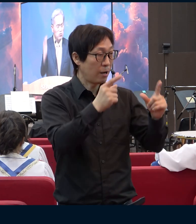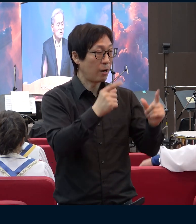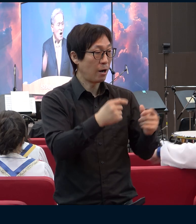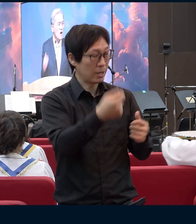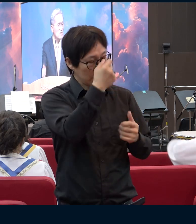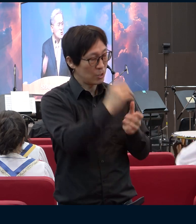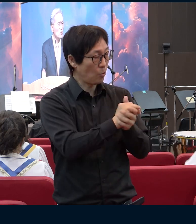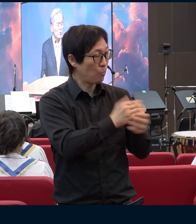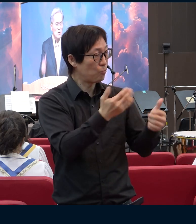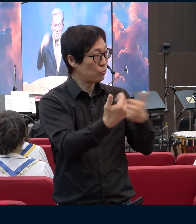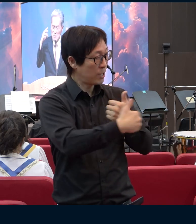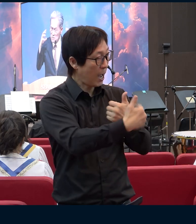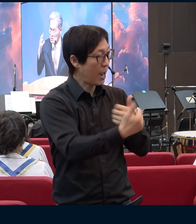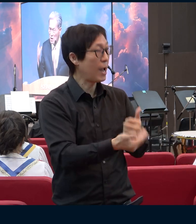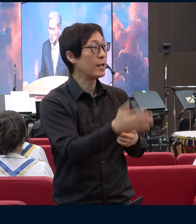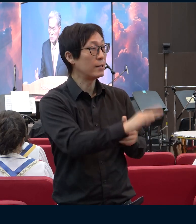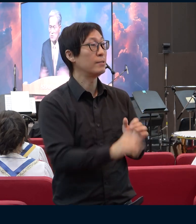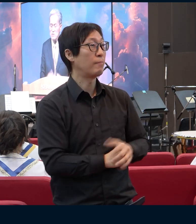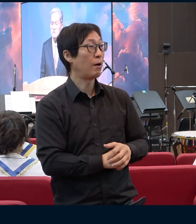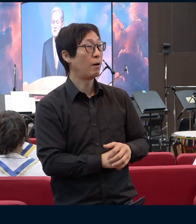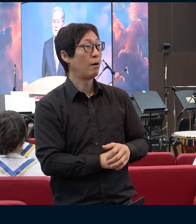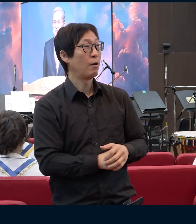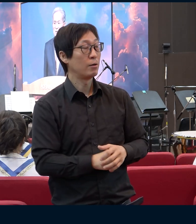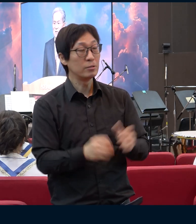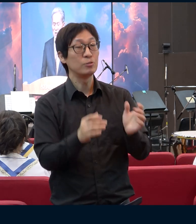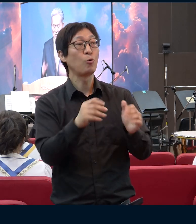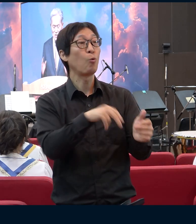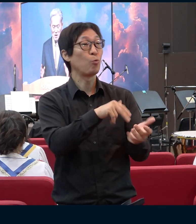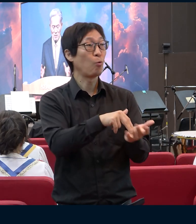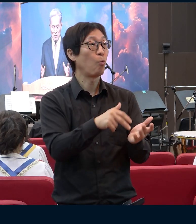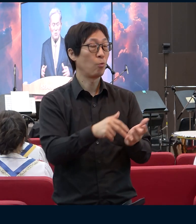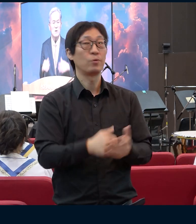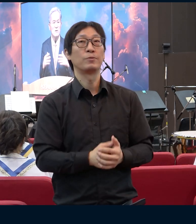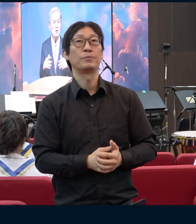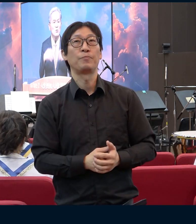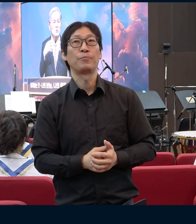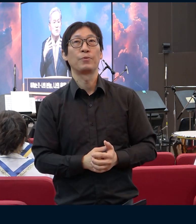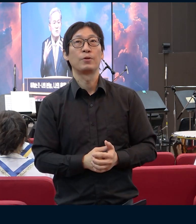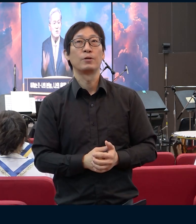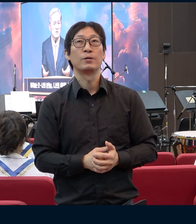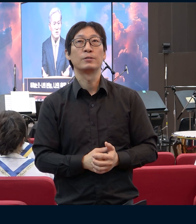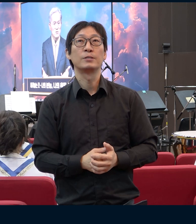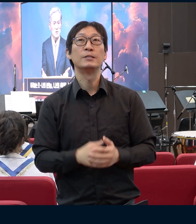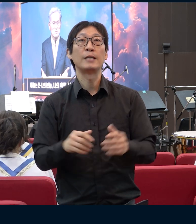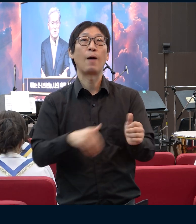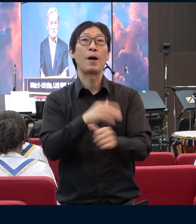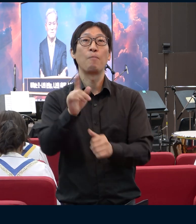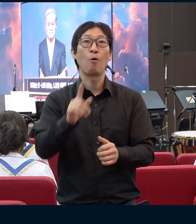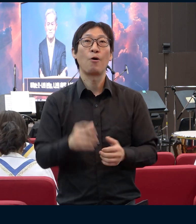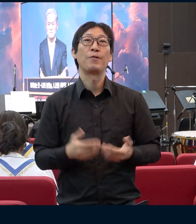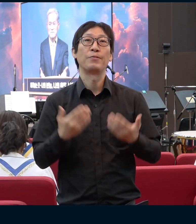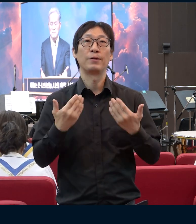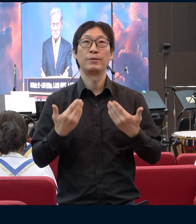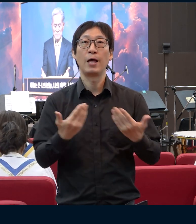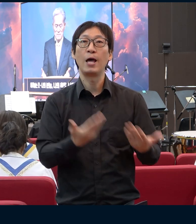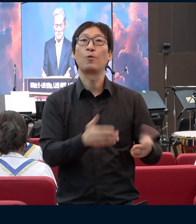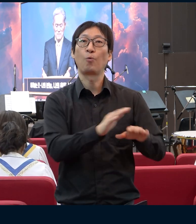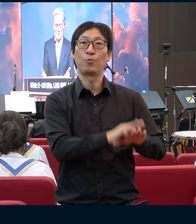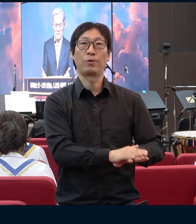있으라라고 부탁하실 정도로 힘들어 하셨던 것은 다른 것이 아니라 바로 내려놓는 것, 그것이었습니다.